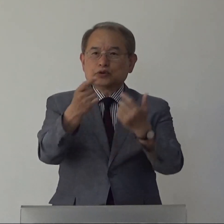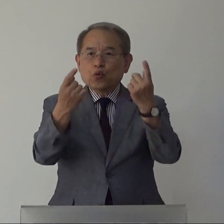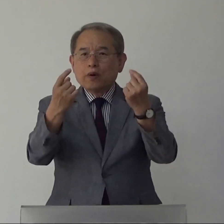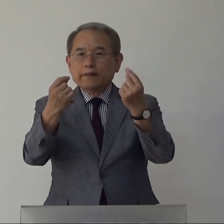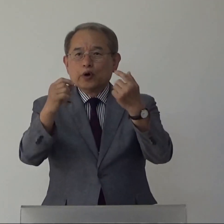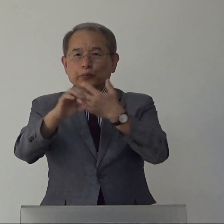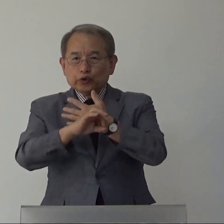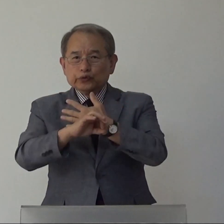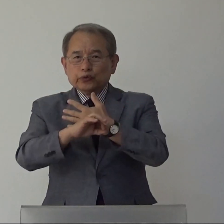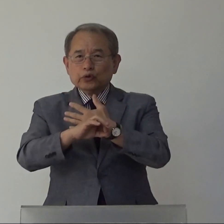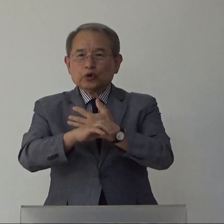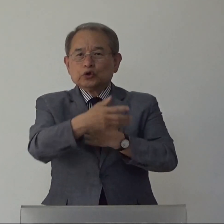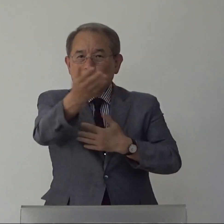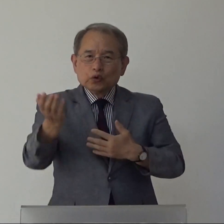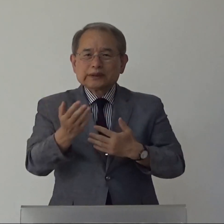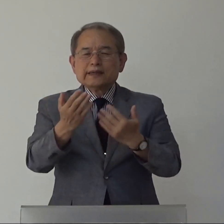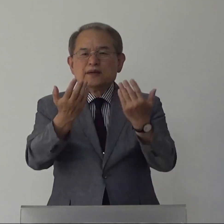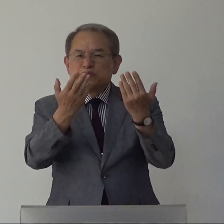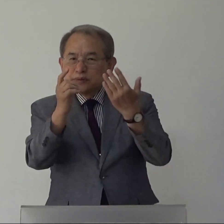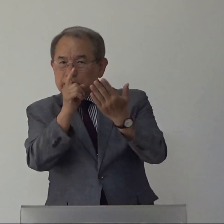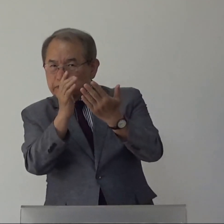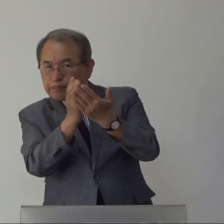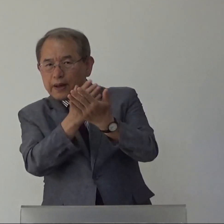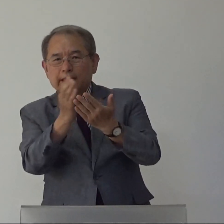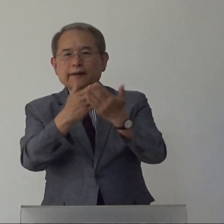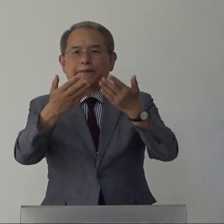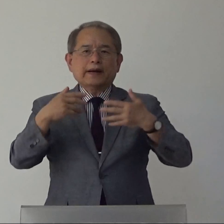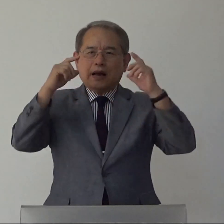6장 37절 말씀을 찾아보면